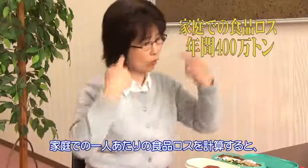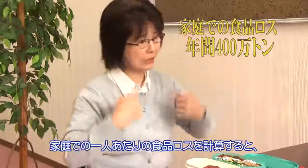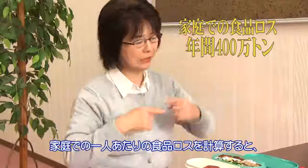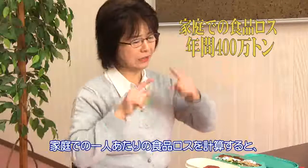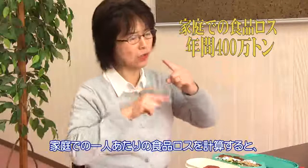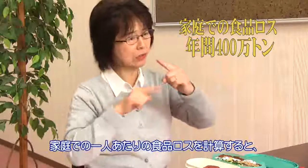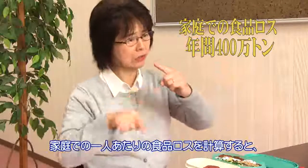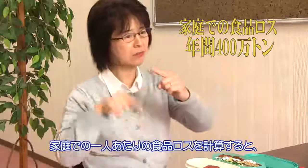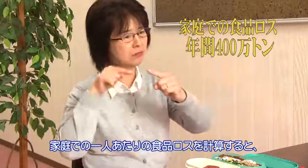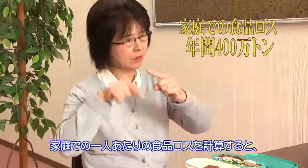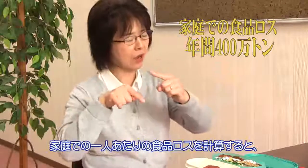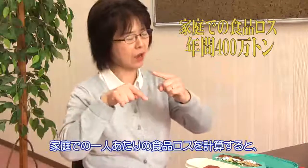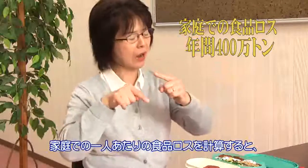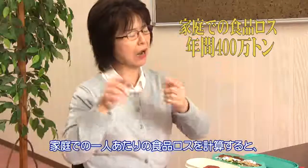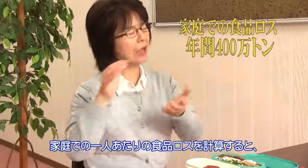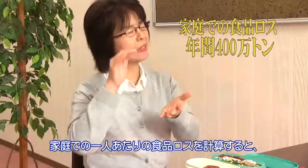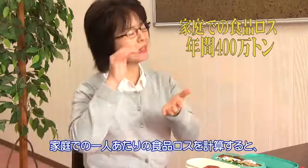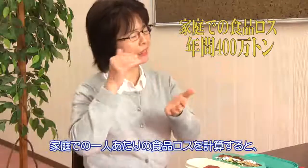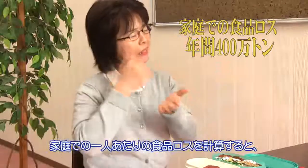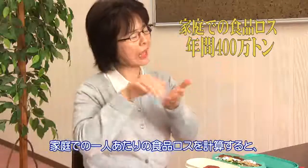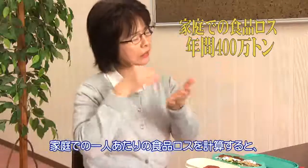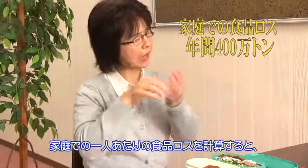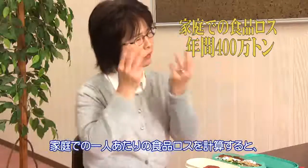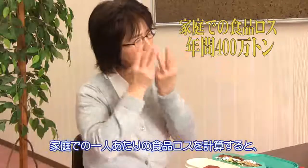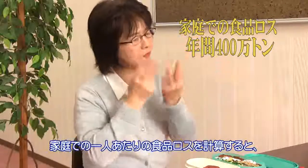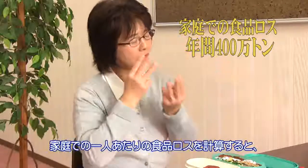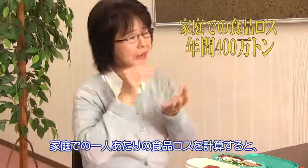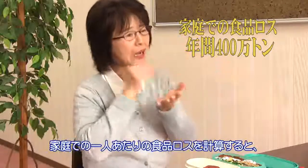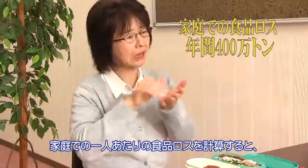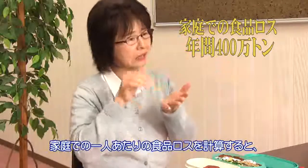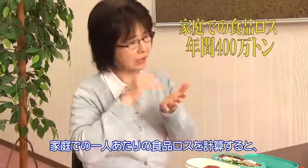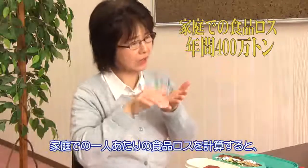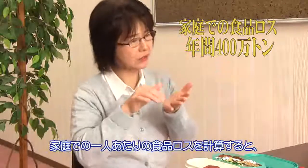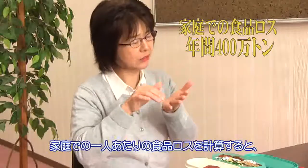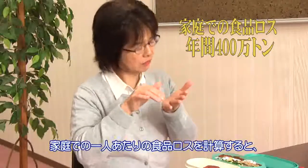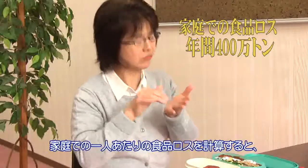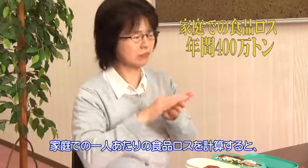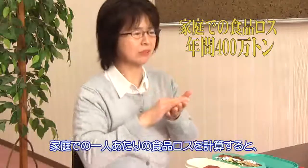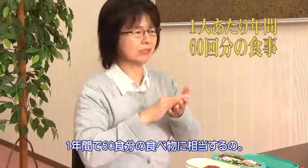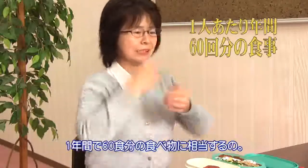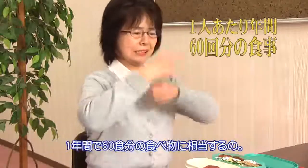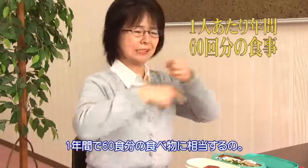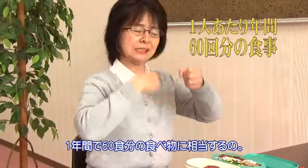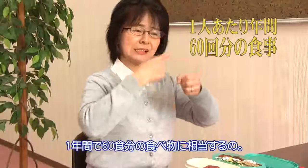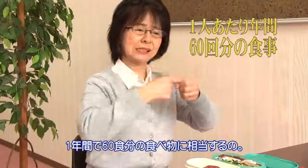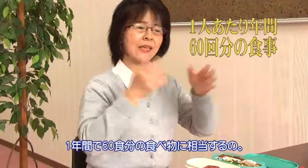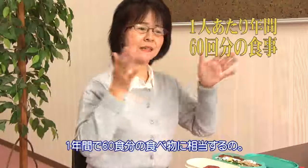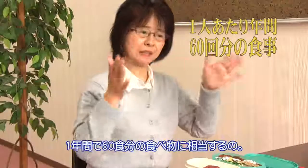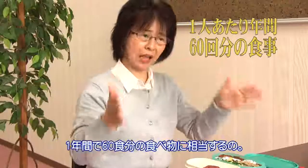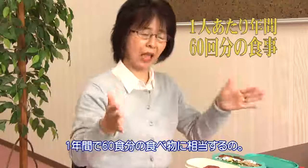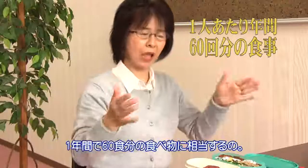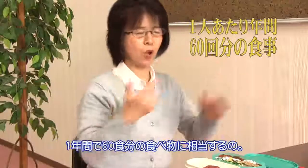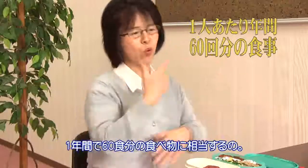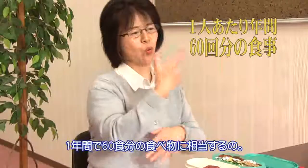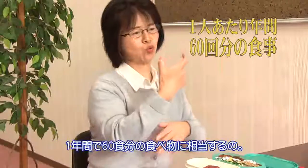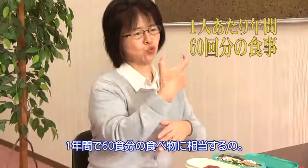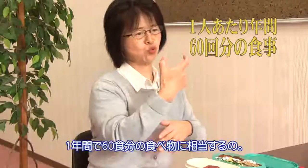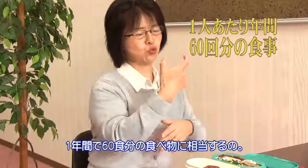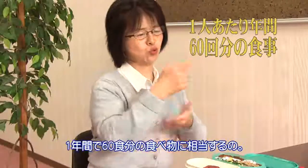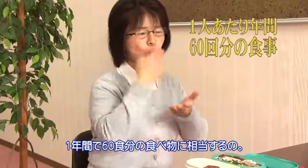家庭での1人あたりの食品ロスを試算するとだいたい1年間